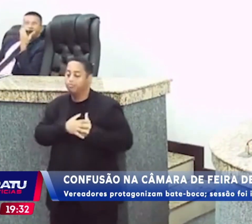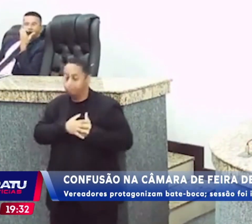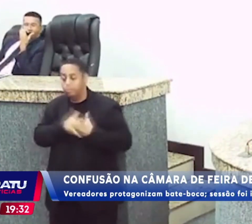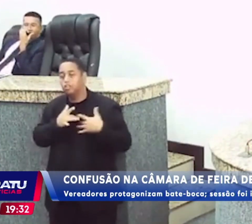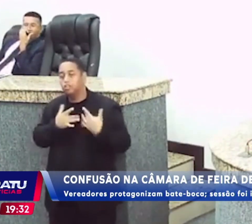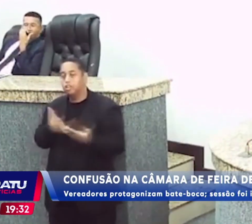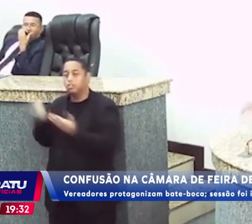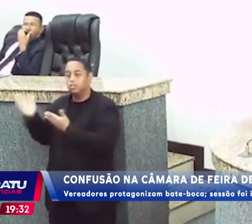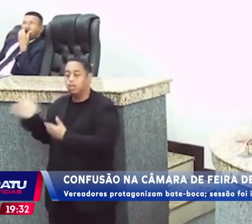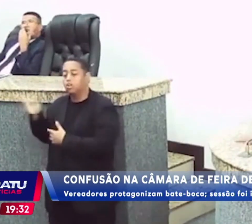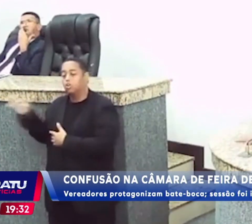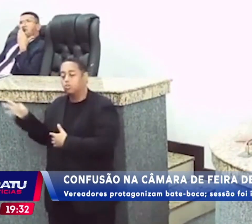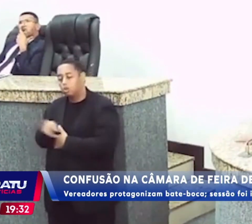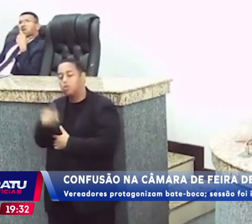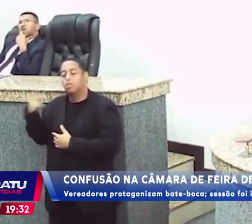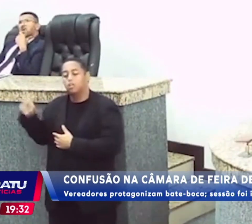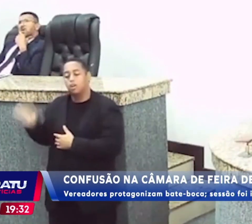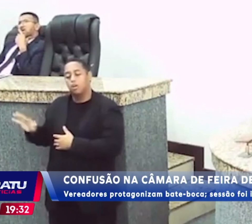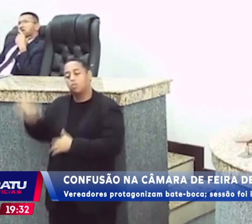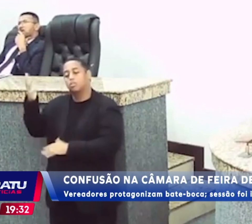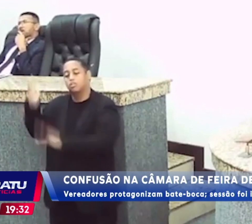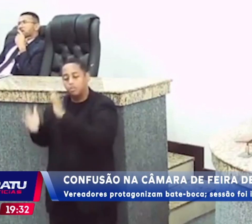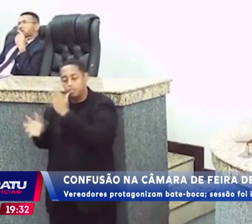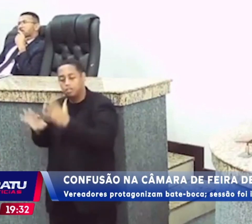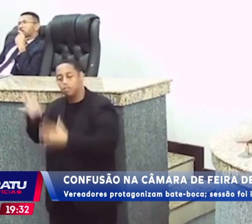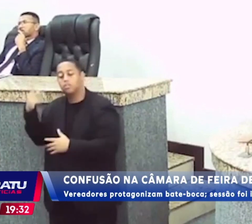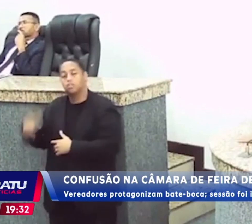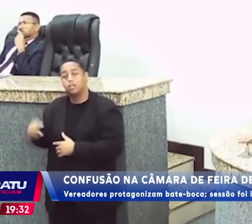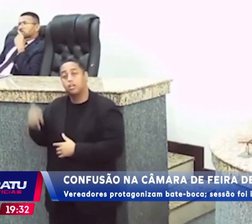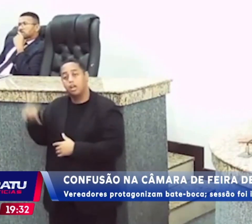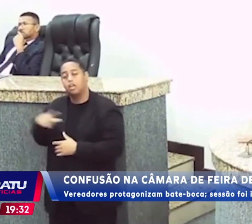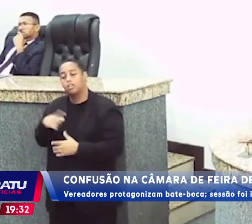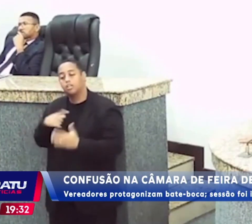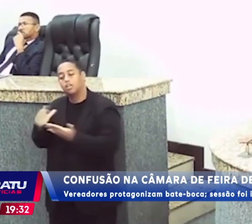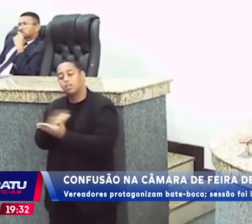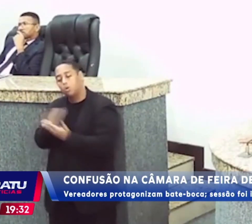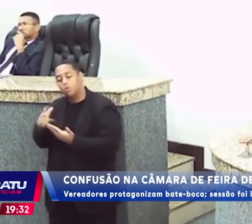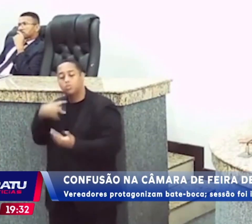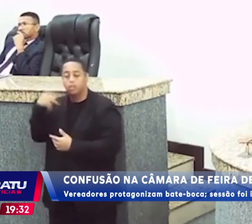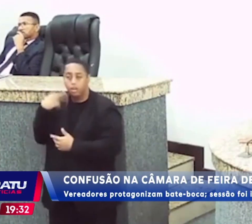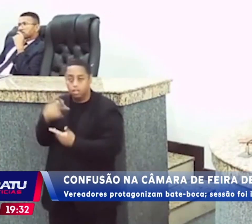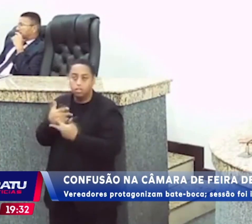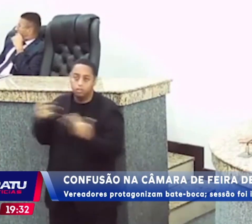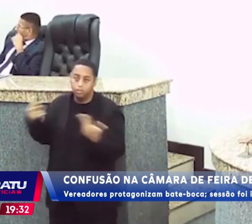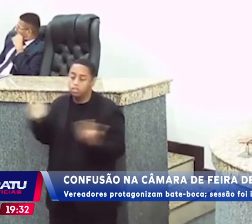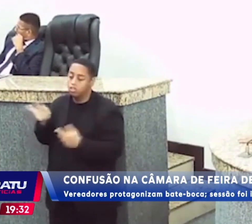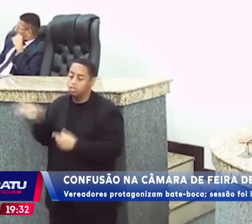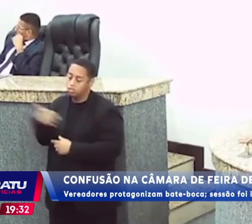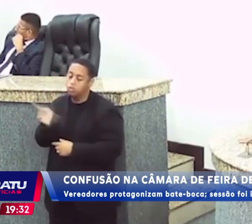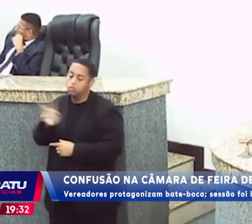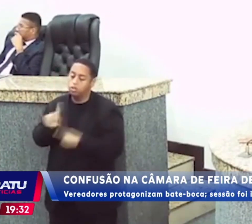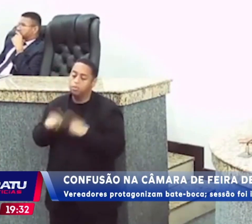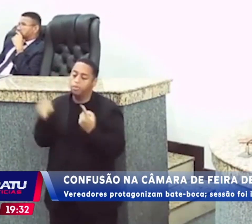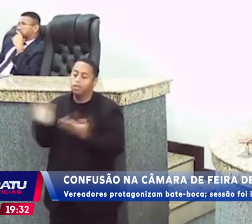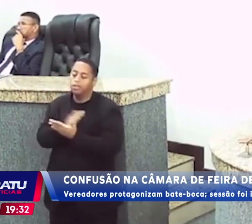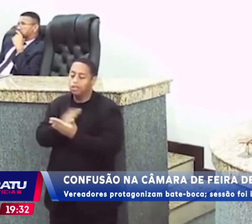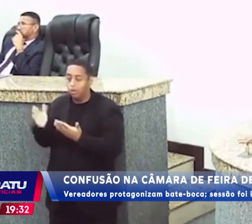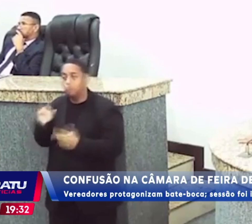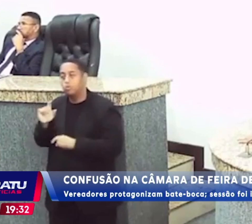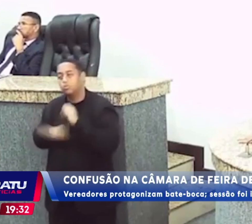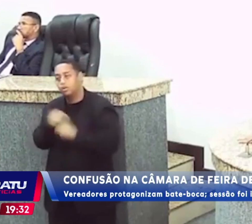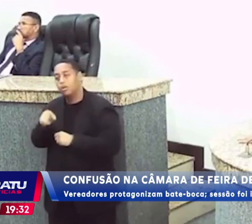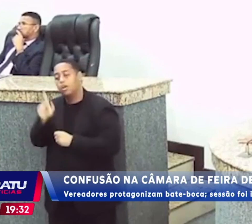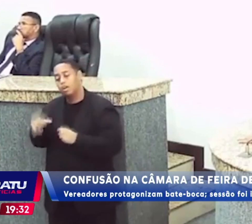bate boca começou após o comerciante Felipe Viana que estava falando em nome dos usuários do transporte público da cidade ele terminou dizendo que alguns